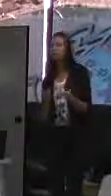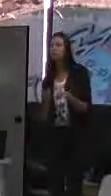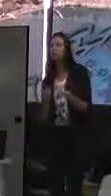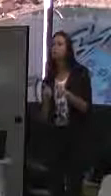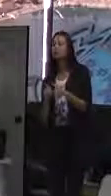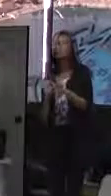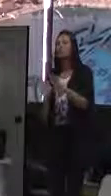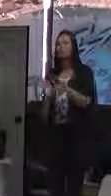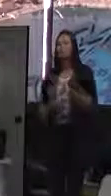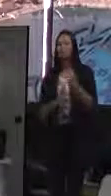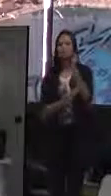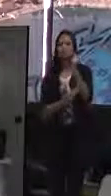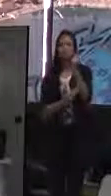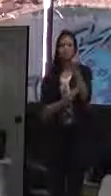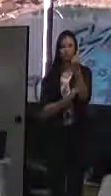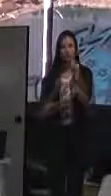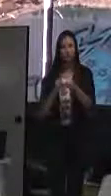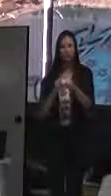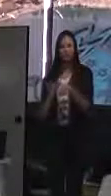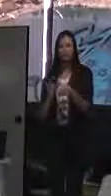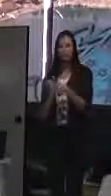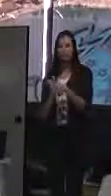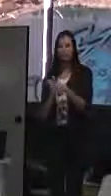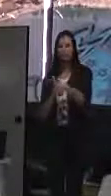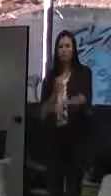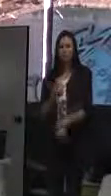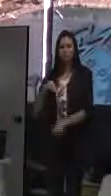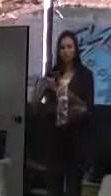esse dinheiro fica no município.